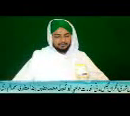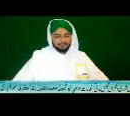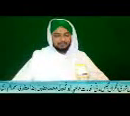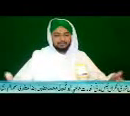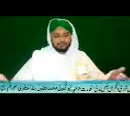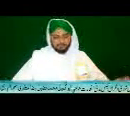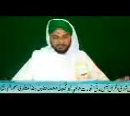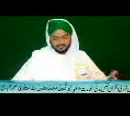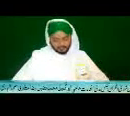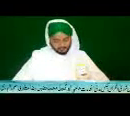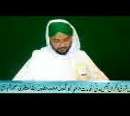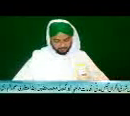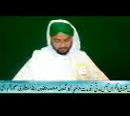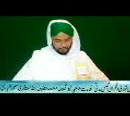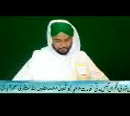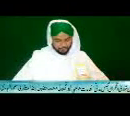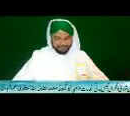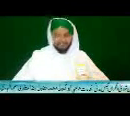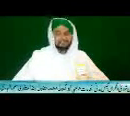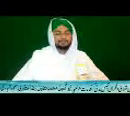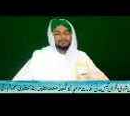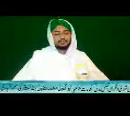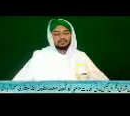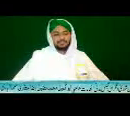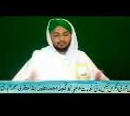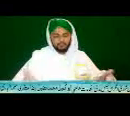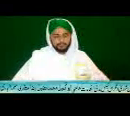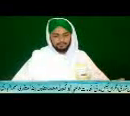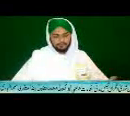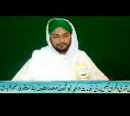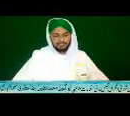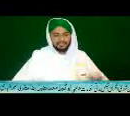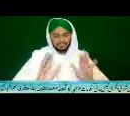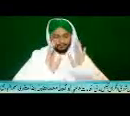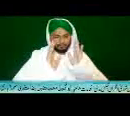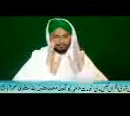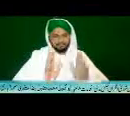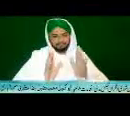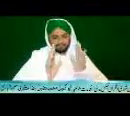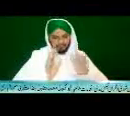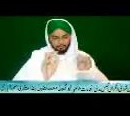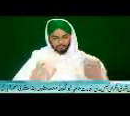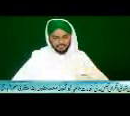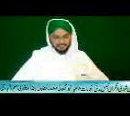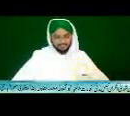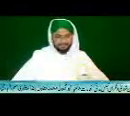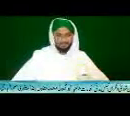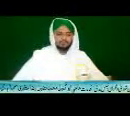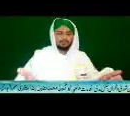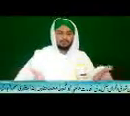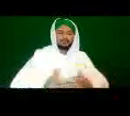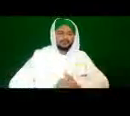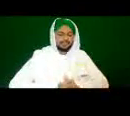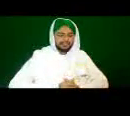تمام اسلام بھائی توجہ رکھیے، اشاروں پر بھی توجہ رکھیے، ہاتھ کو بھی بغور دیکھیے، دو زانوں ہو کر بیٹھ جائیے.